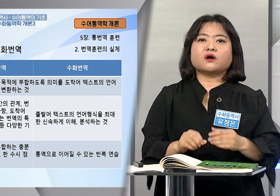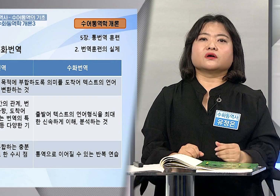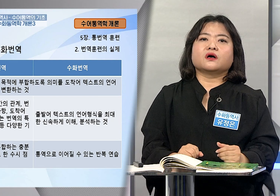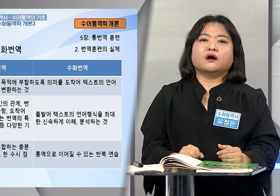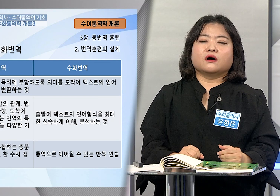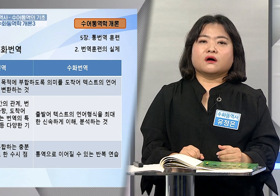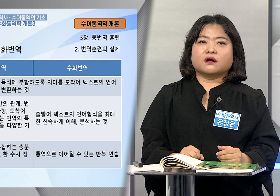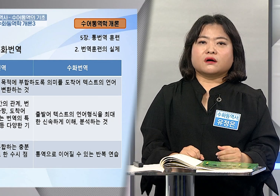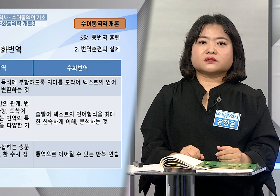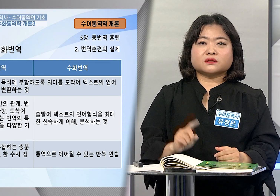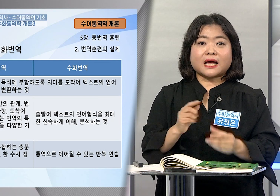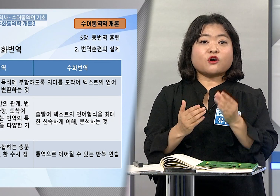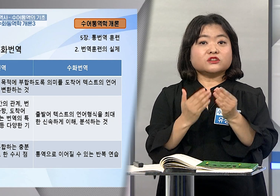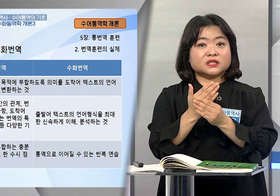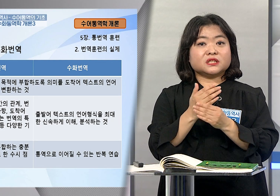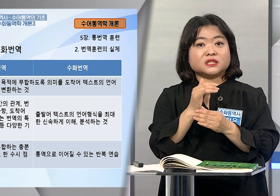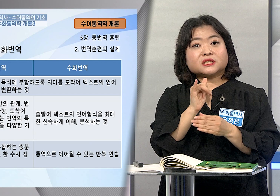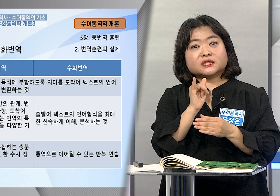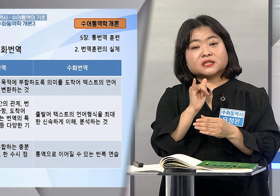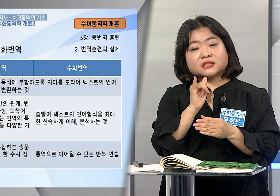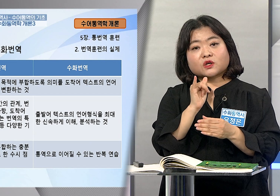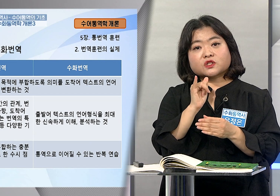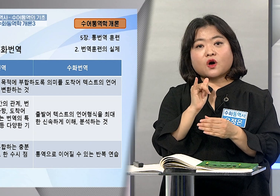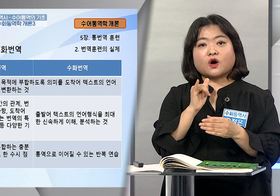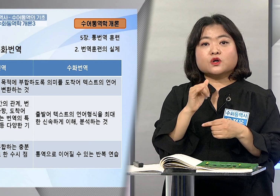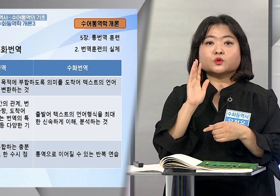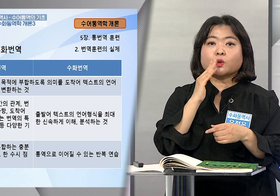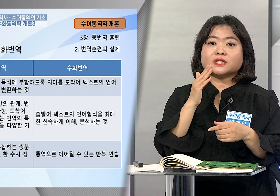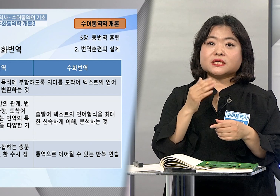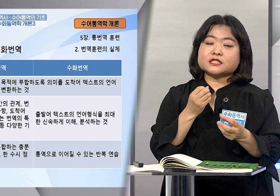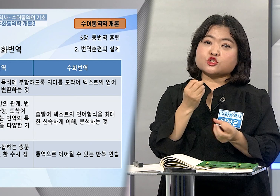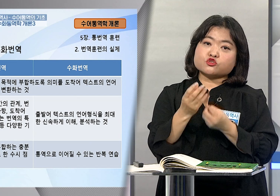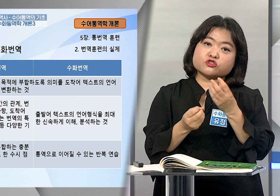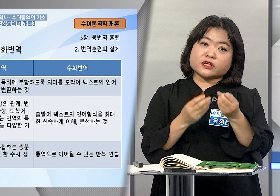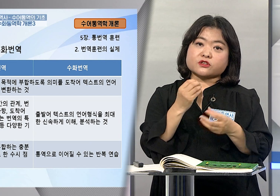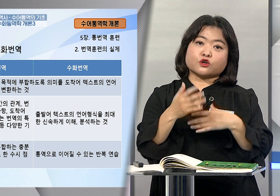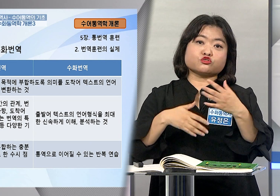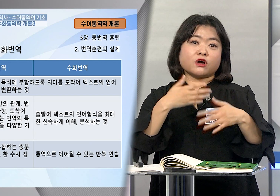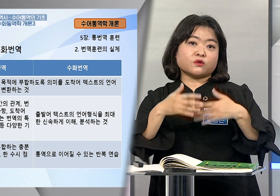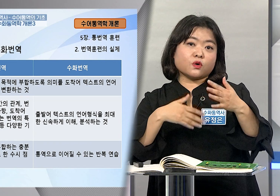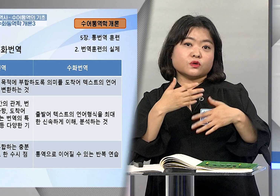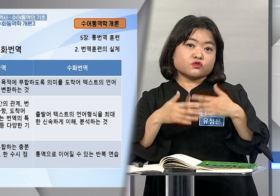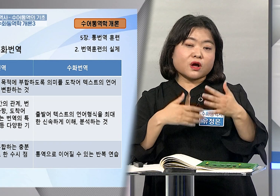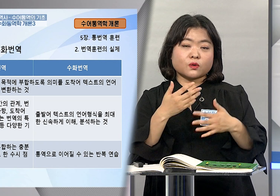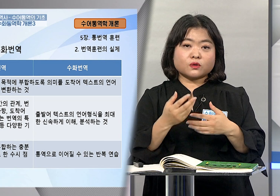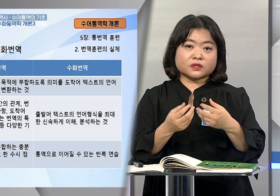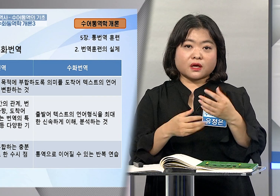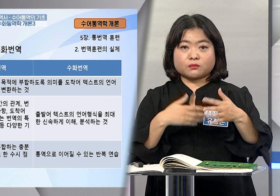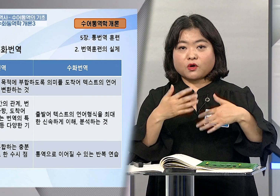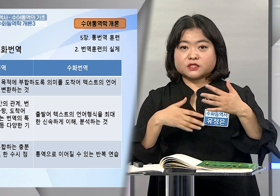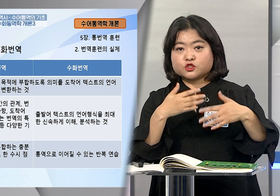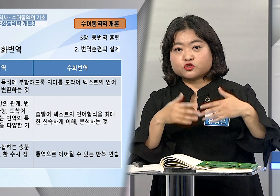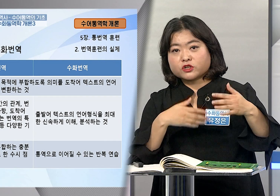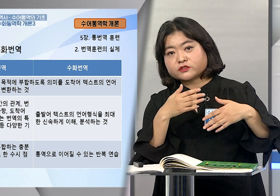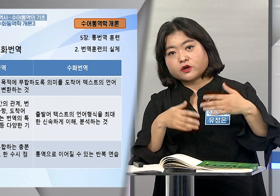들면 어떤 사건이 있어서 농인이 진술을 했어요. 수화로 이렇게 뭔가 진술을 했어요.